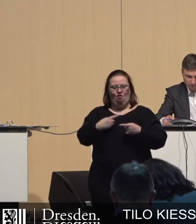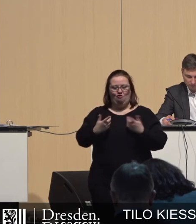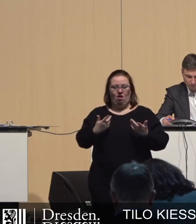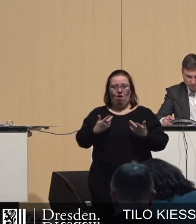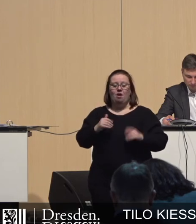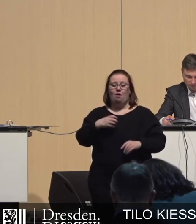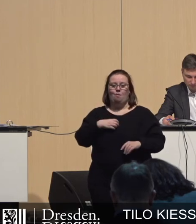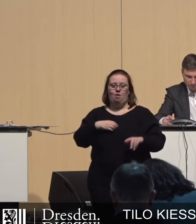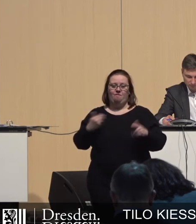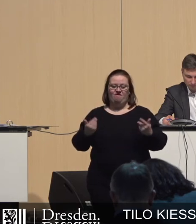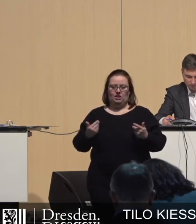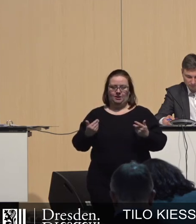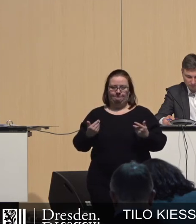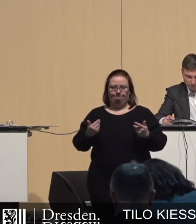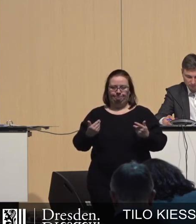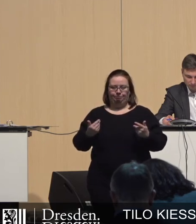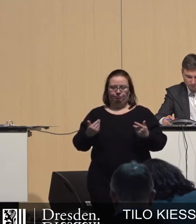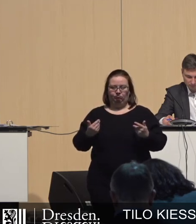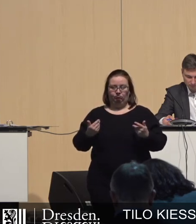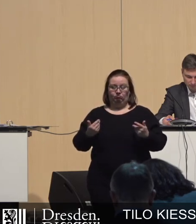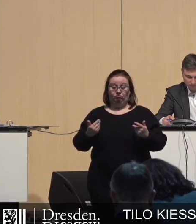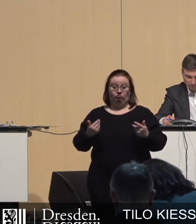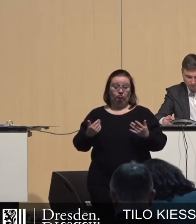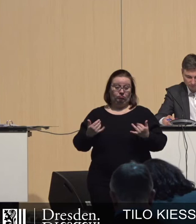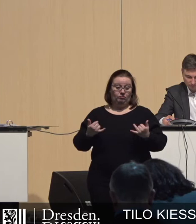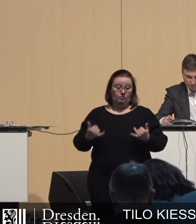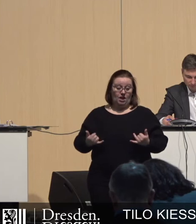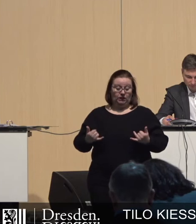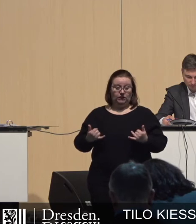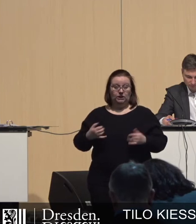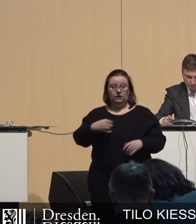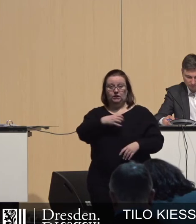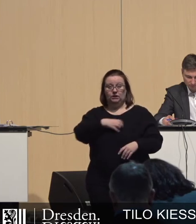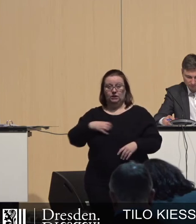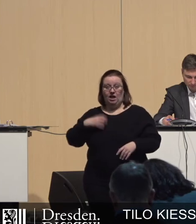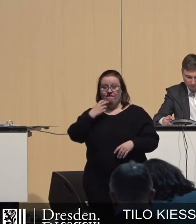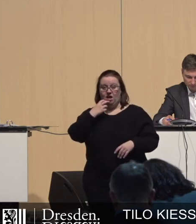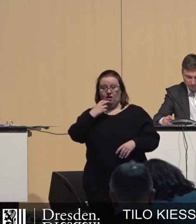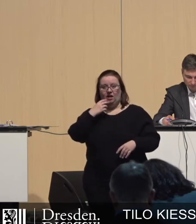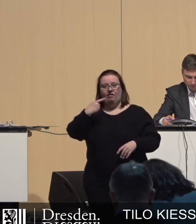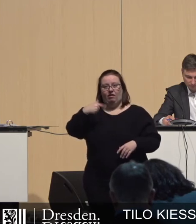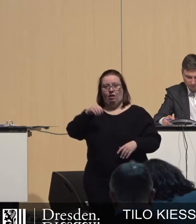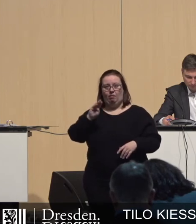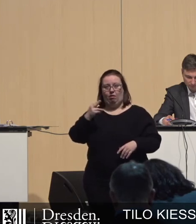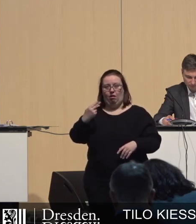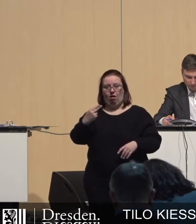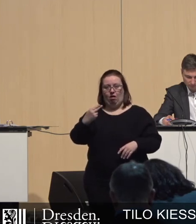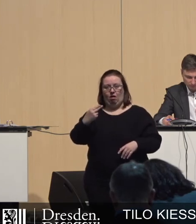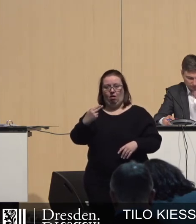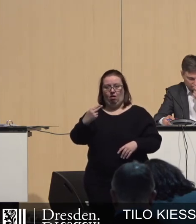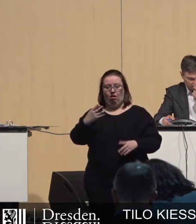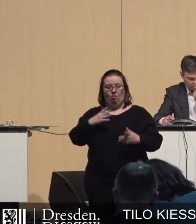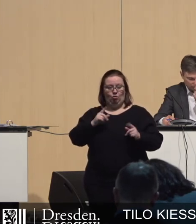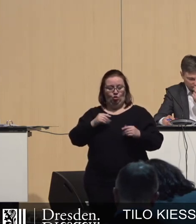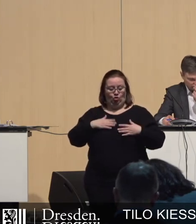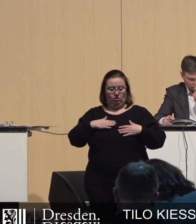ist allerdings folgendes. Wir haben jetzt die Drehwag als eine GmbH. Das bedeutet, mit